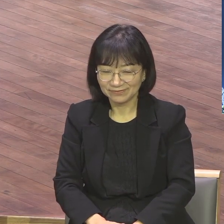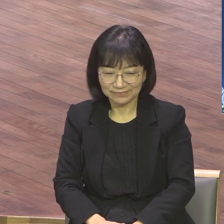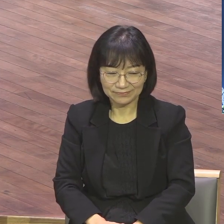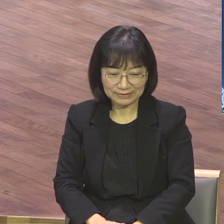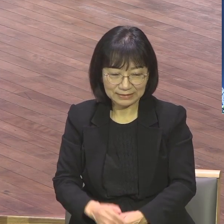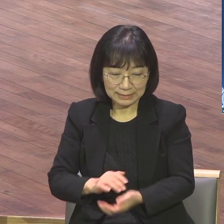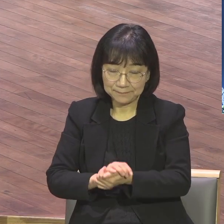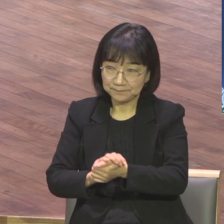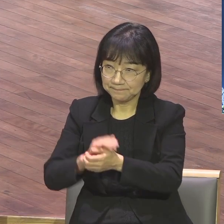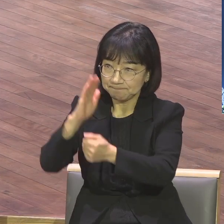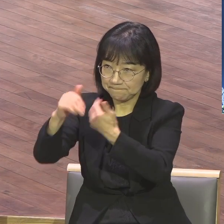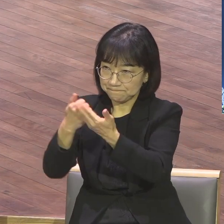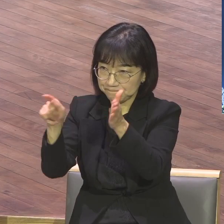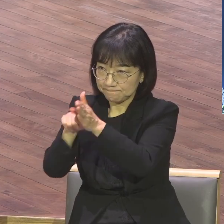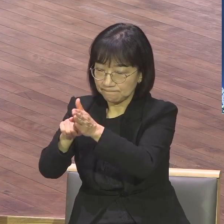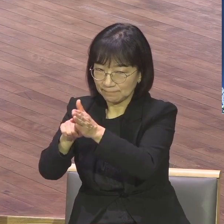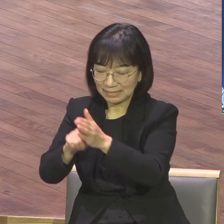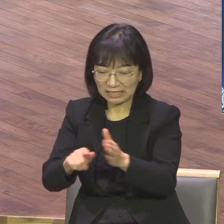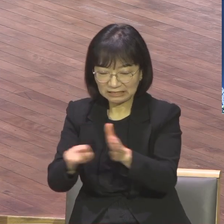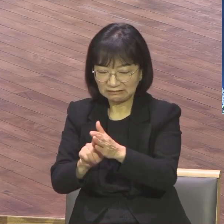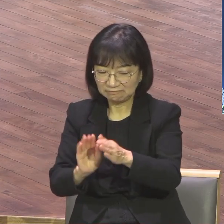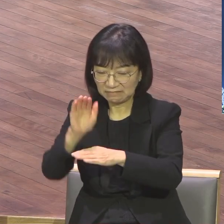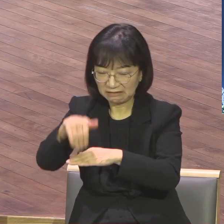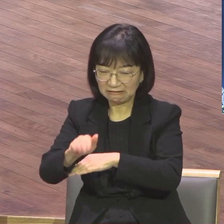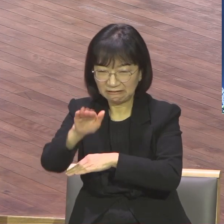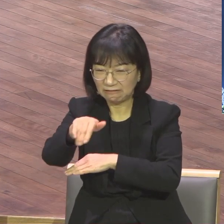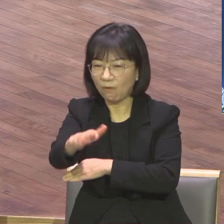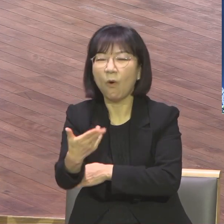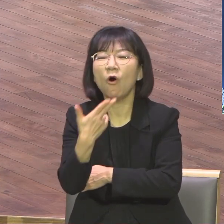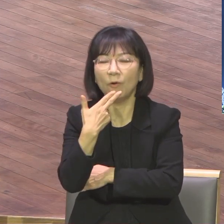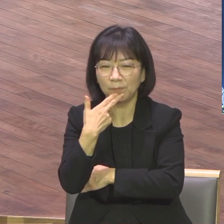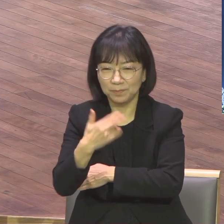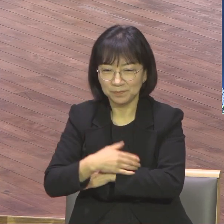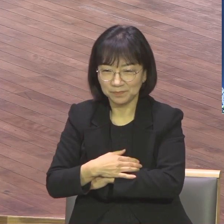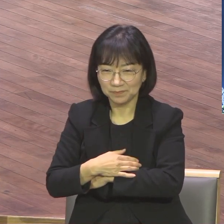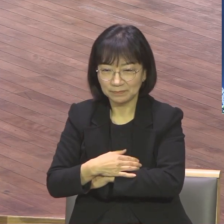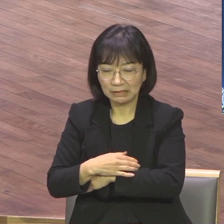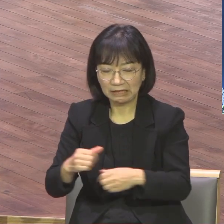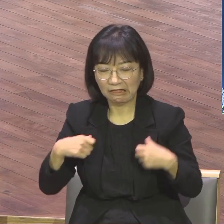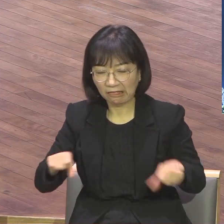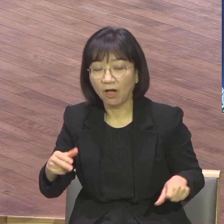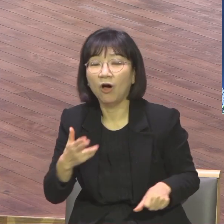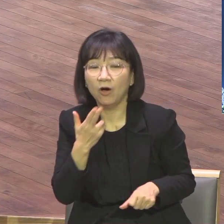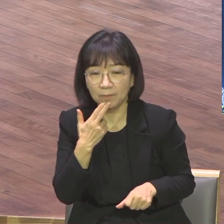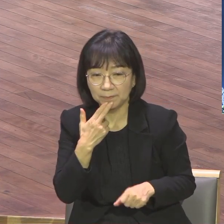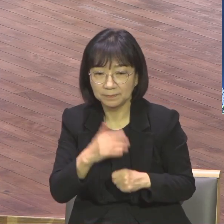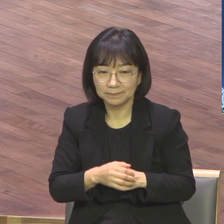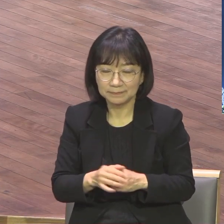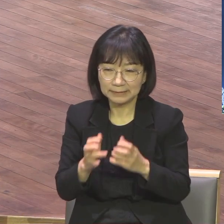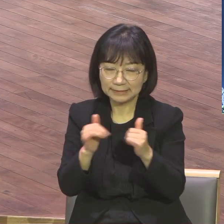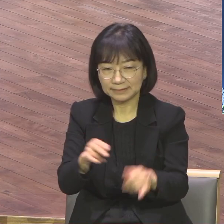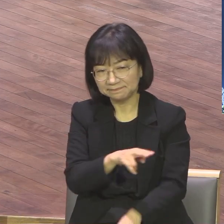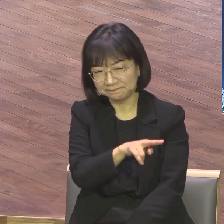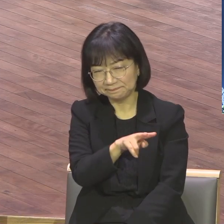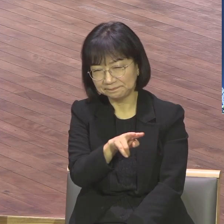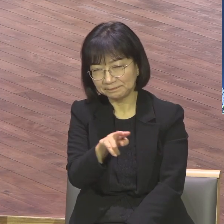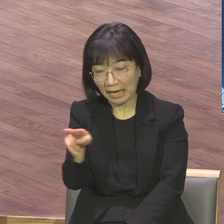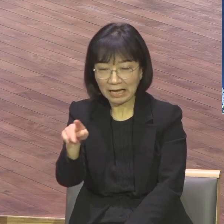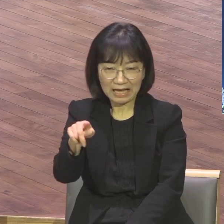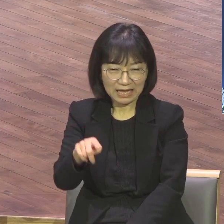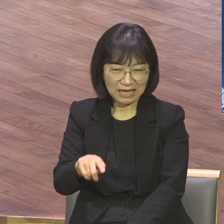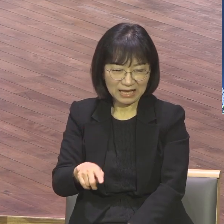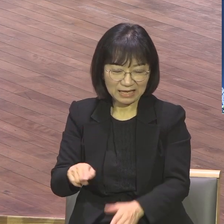업다운이 없습니다. 본론 인생은 포기하지 않습니다. 본론 인생을 사느냐 안 사느냐 딱 사람 보면 알아요. 아, 이 사람 서론